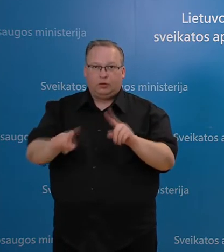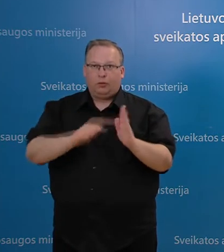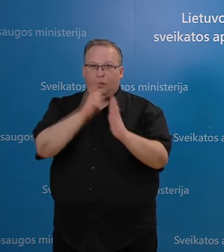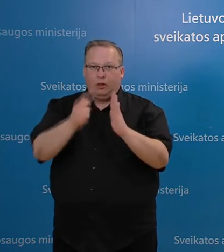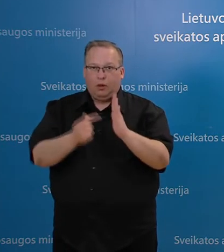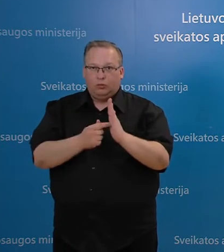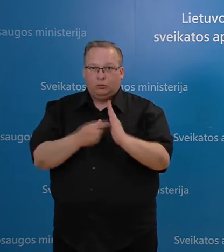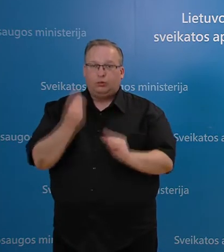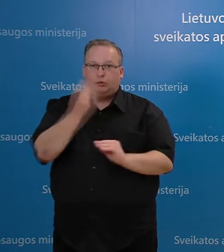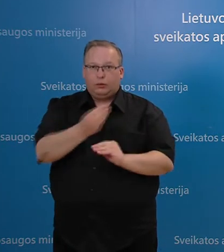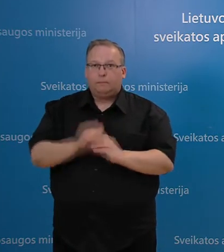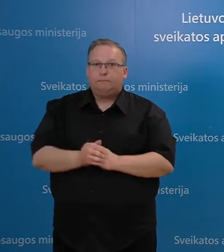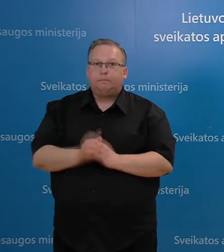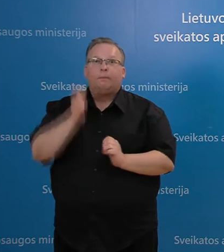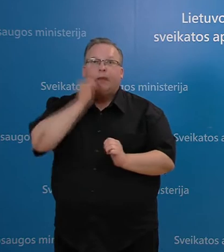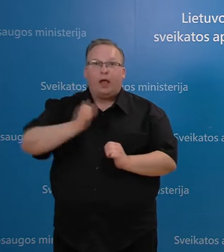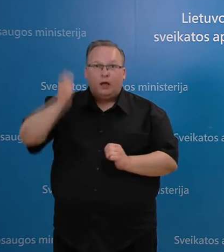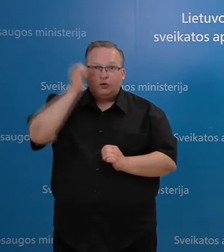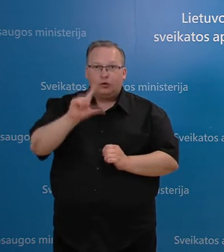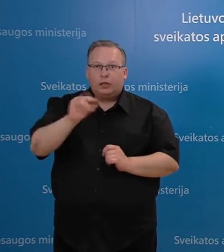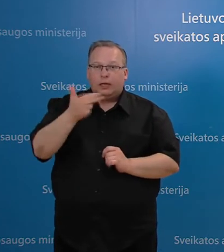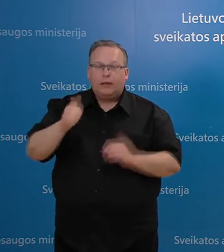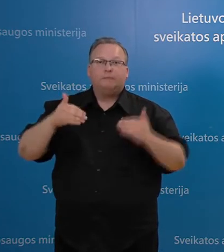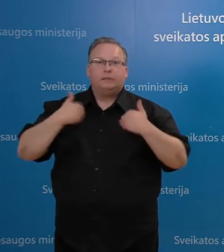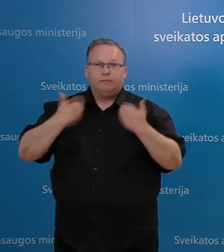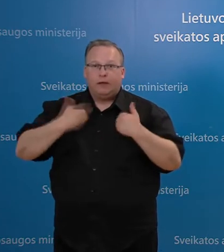ministrė. Tai ačiū, Lina, labą dieną visiems.